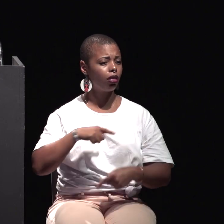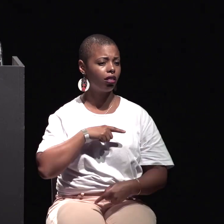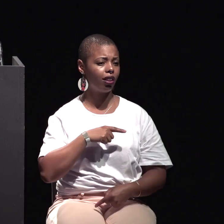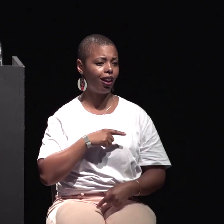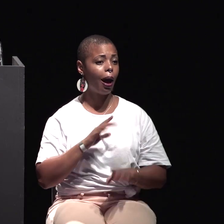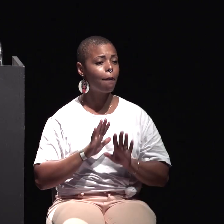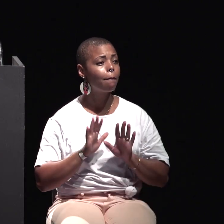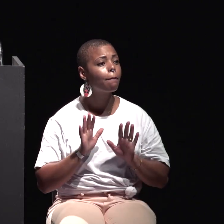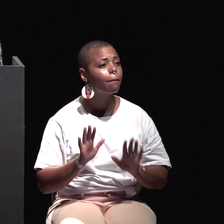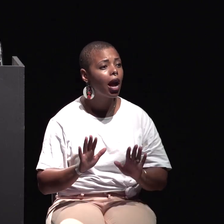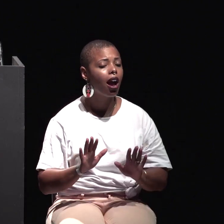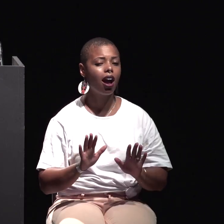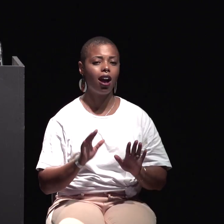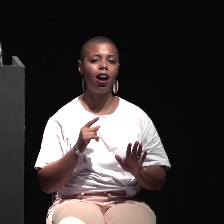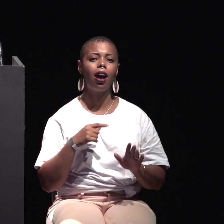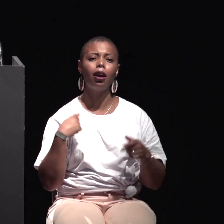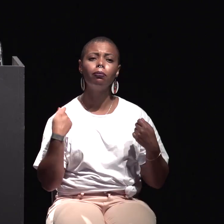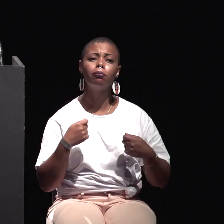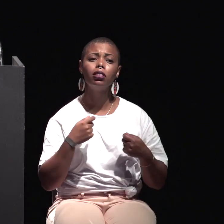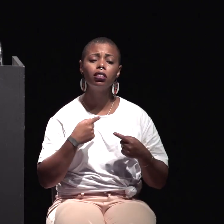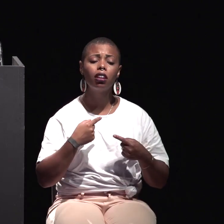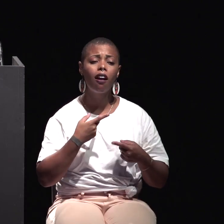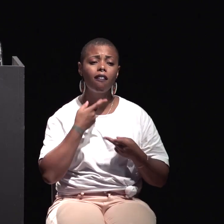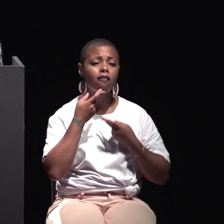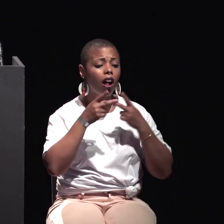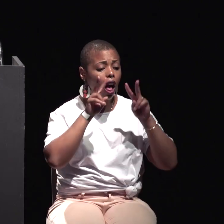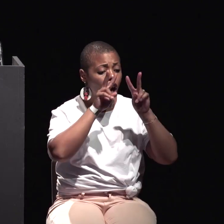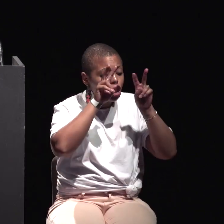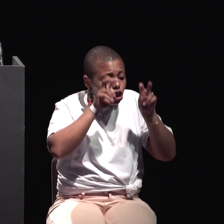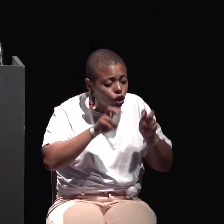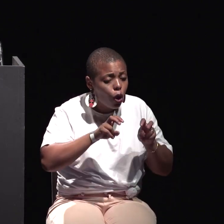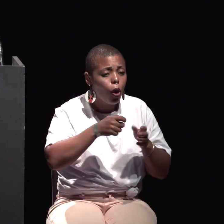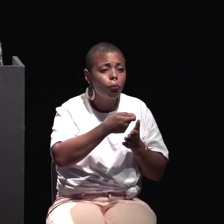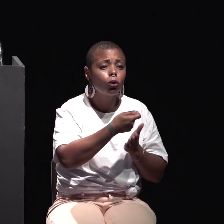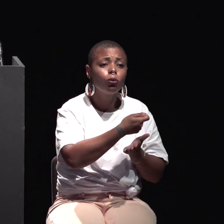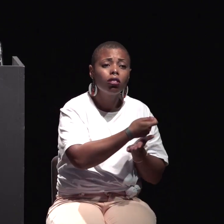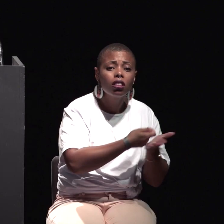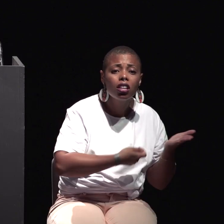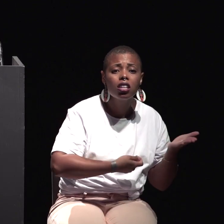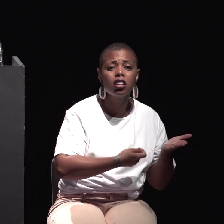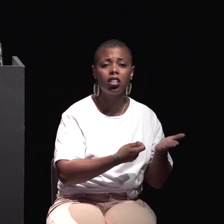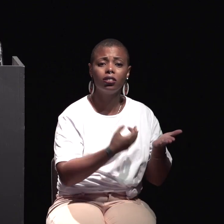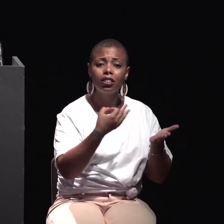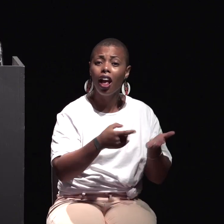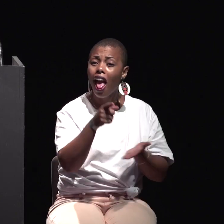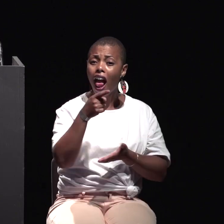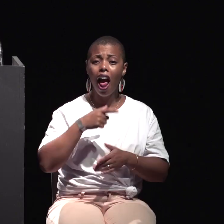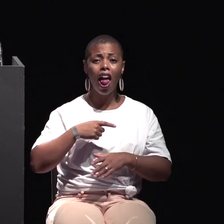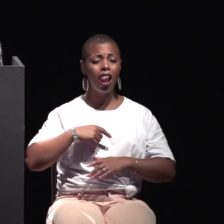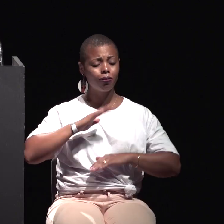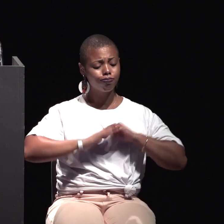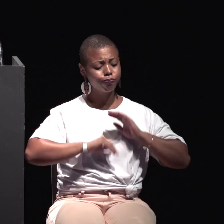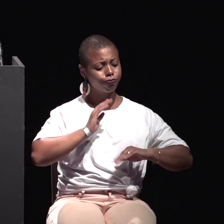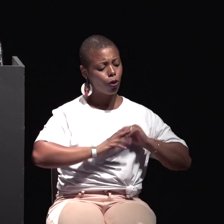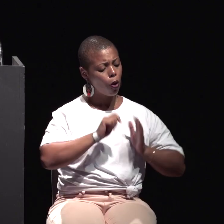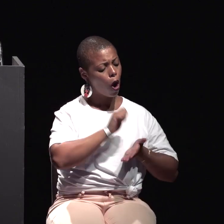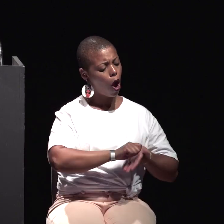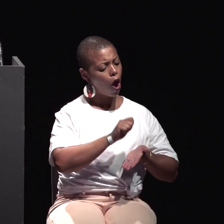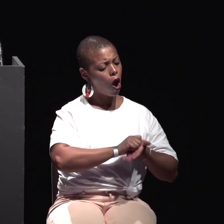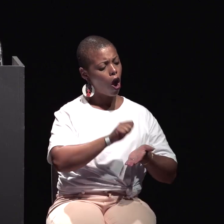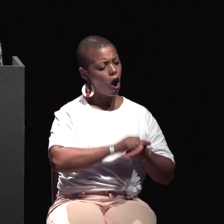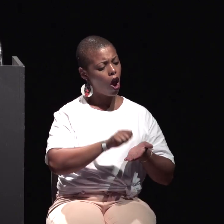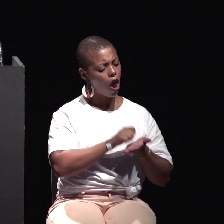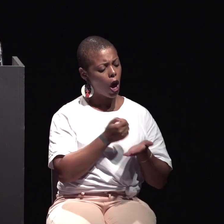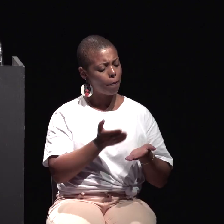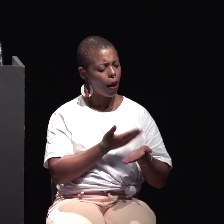Entretanto, a gente precisa discutir o texto. As pessoas constroem uma obra, as pessoas fazem